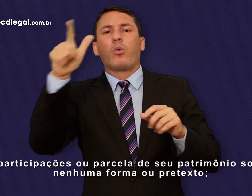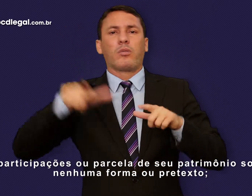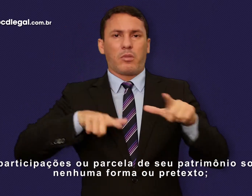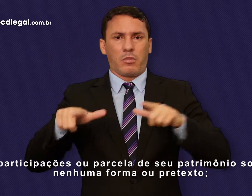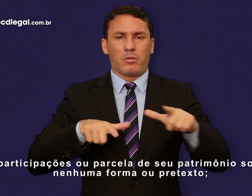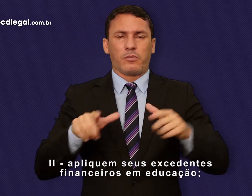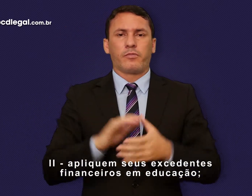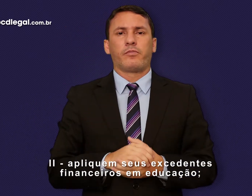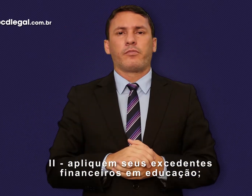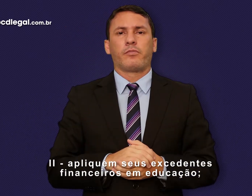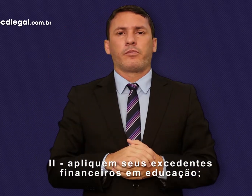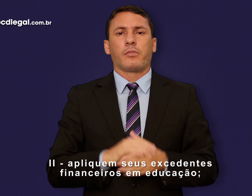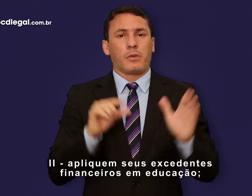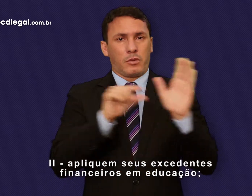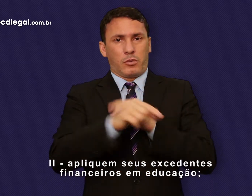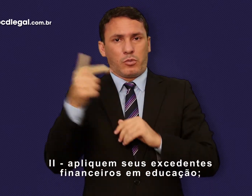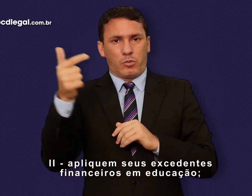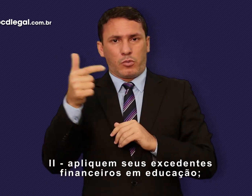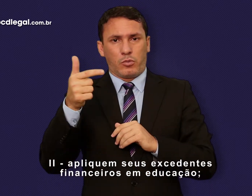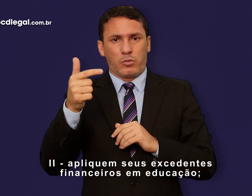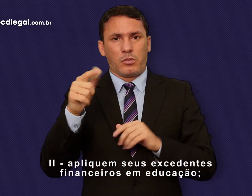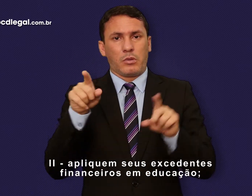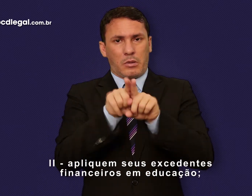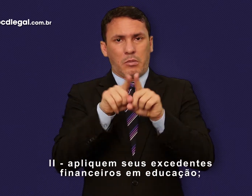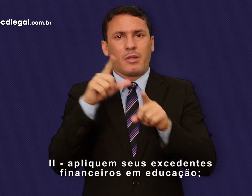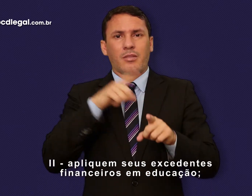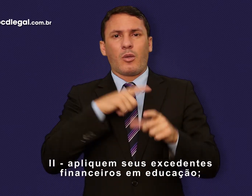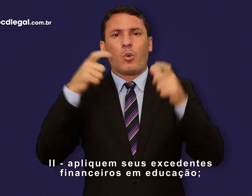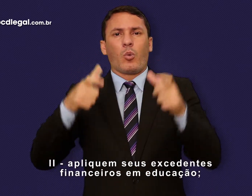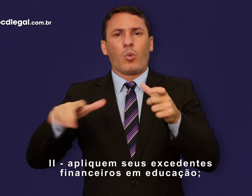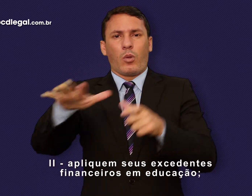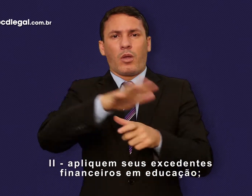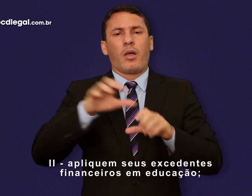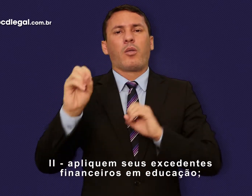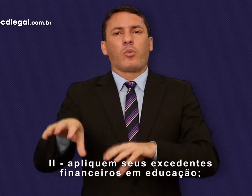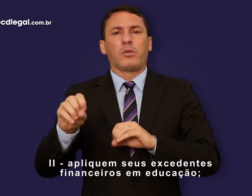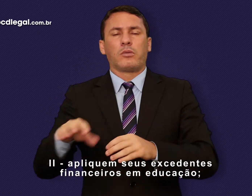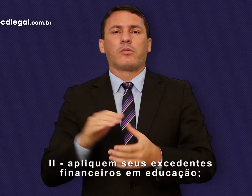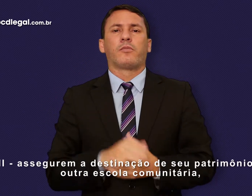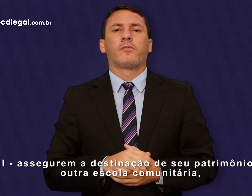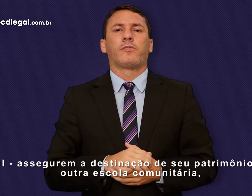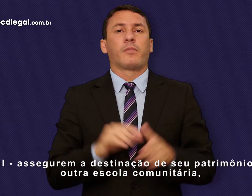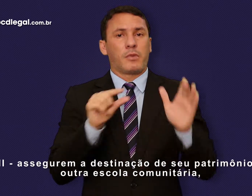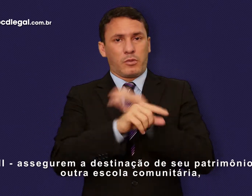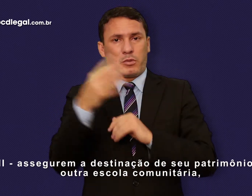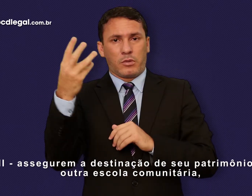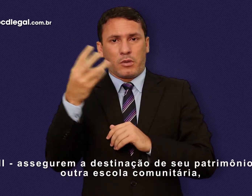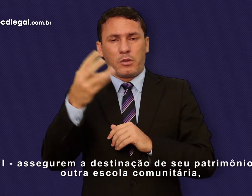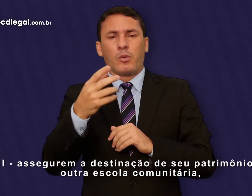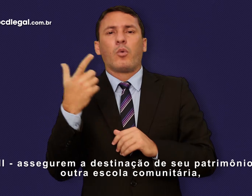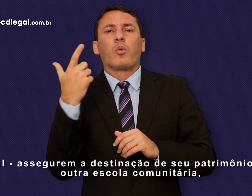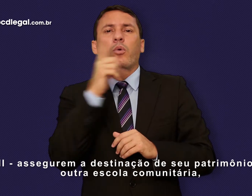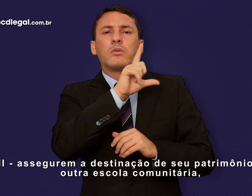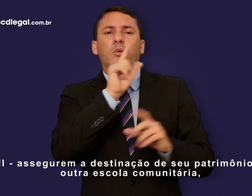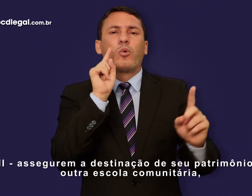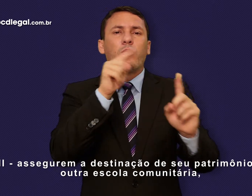comprovem finalidade não lucrativa e não distribuam resultados, dividendos, bonificações, participações ou